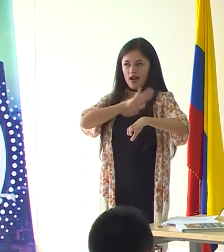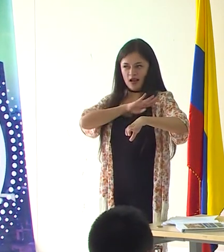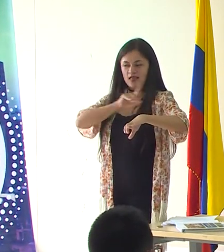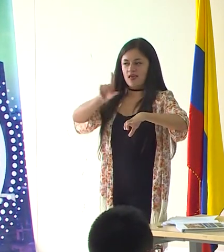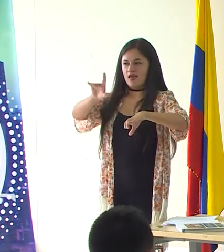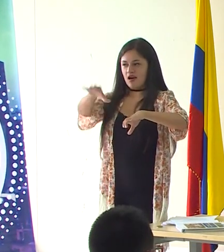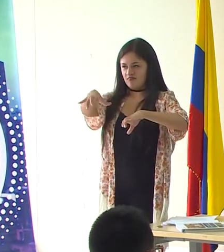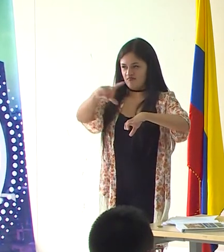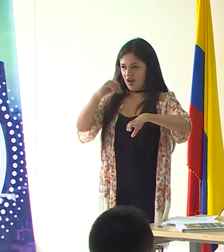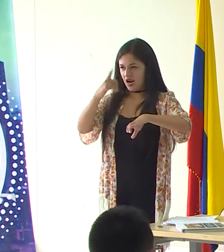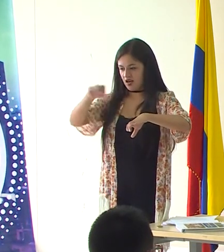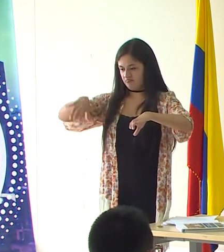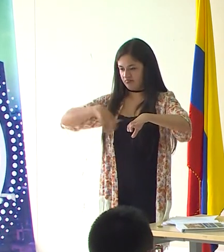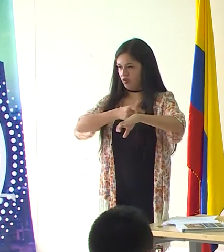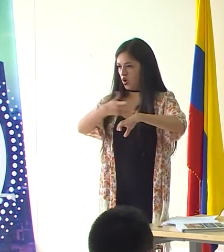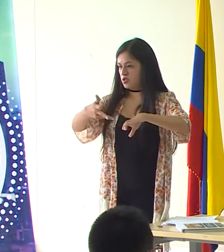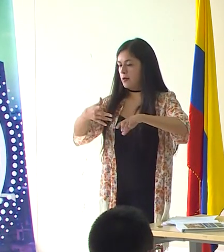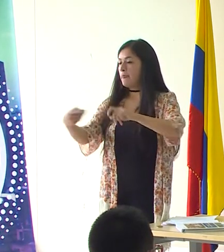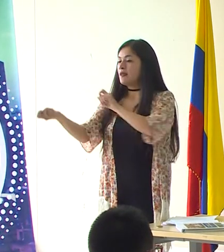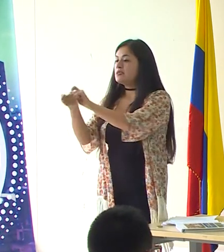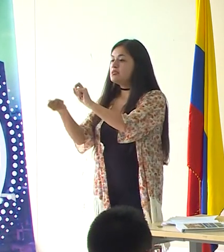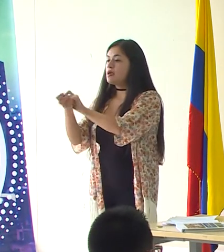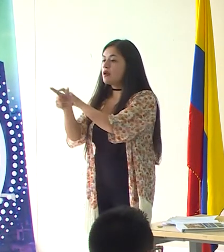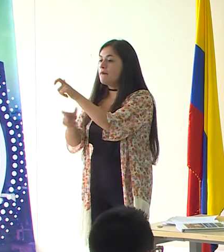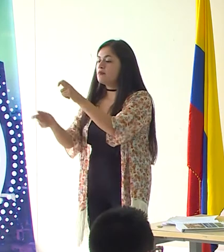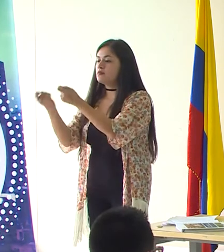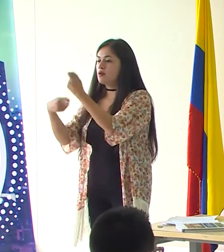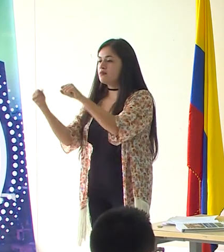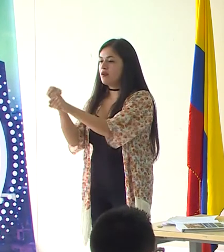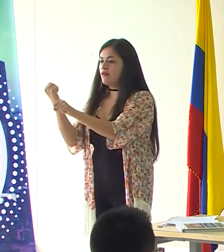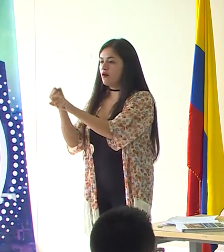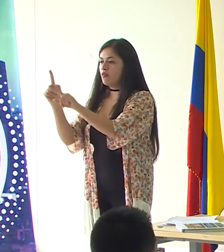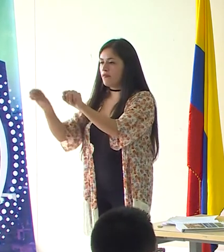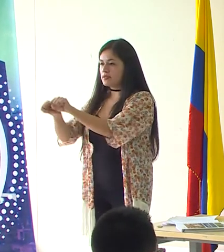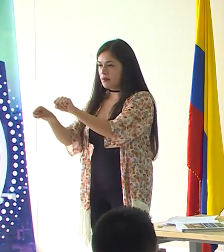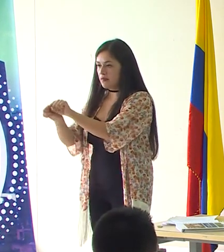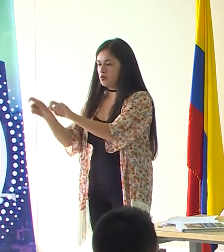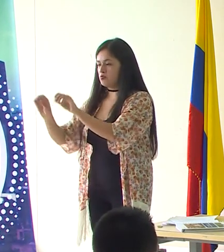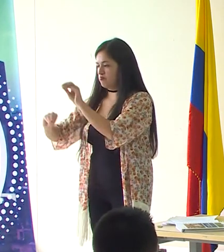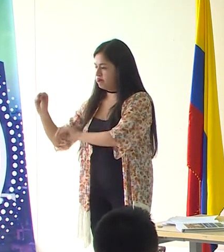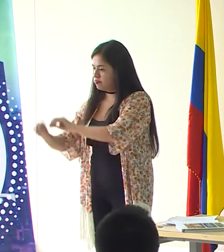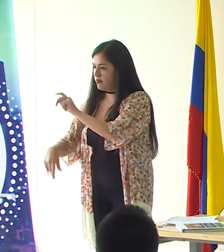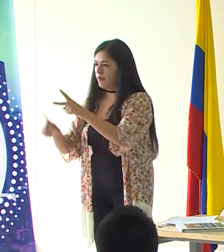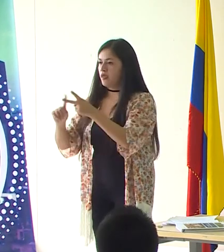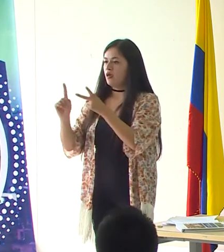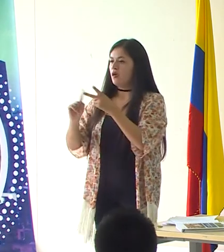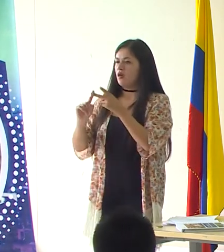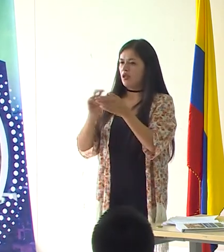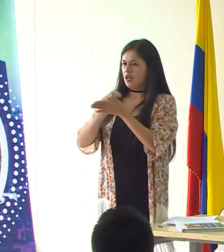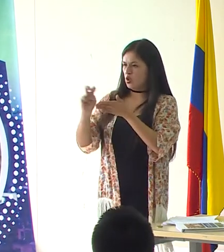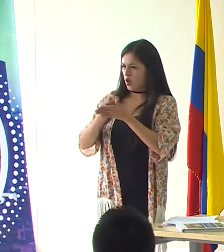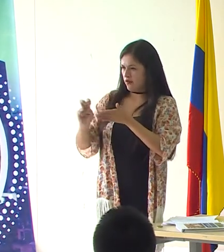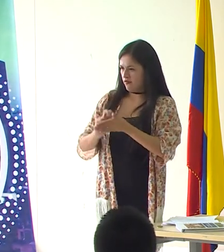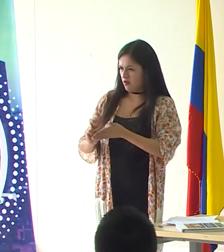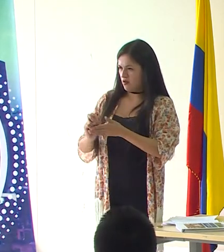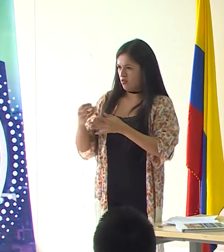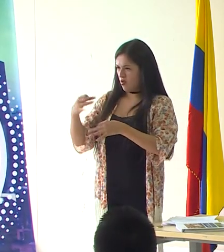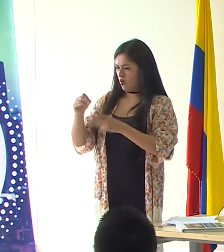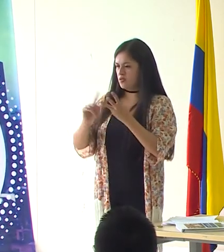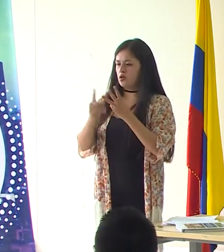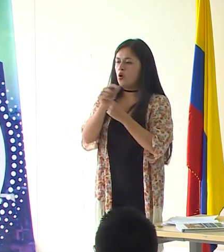la pequeña empresa de la litografía en la venta de piezas o